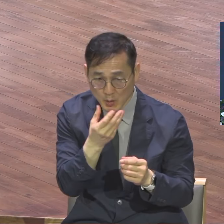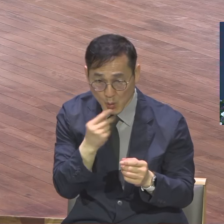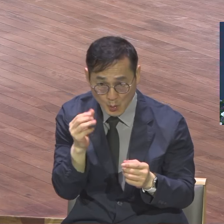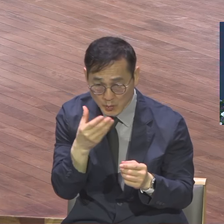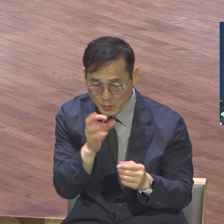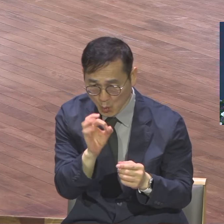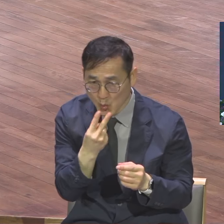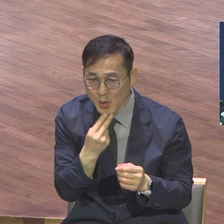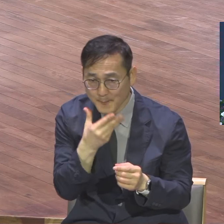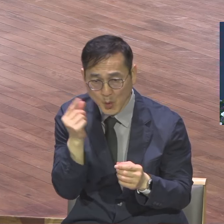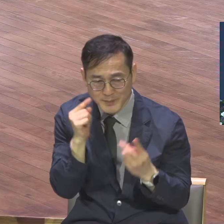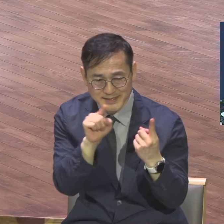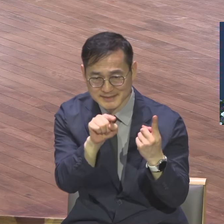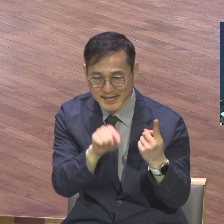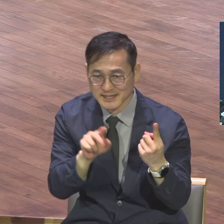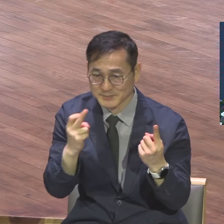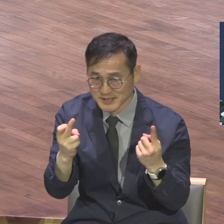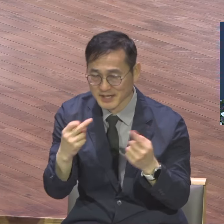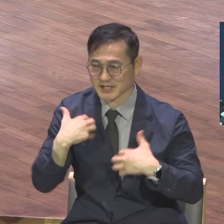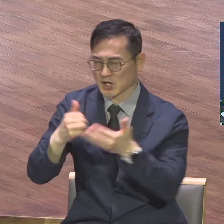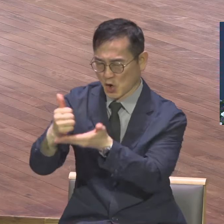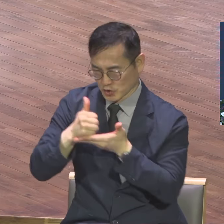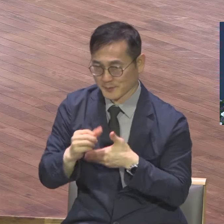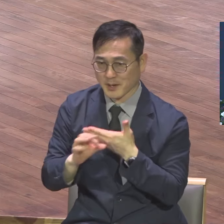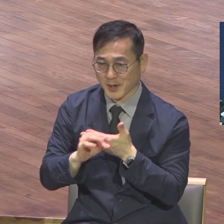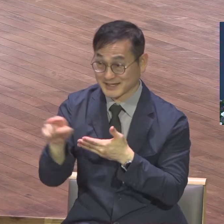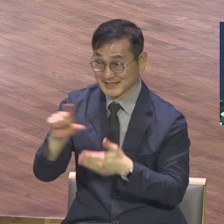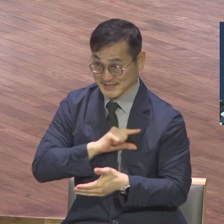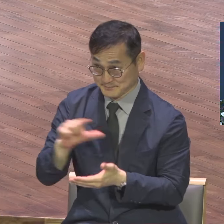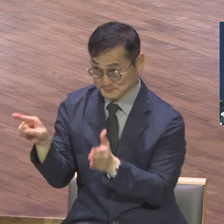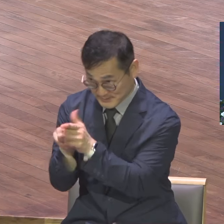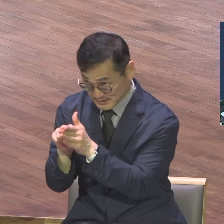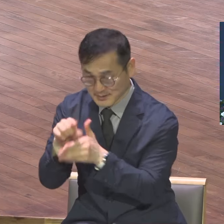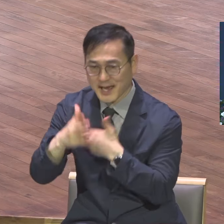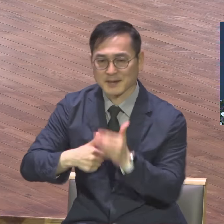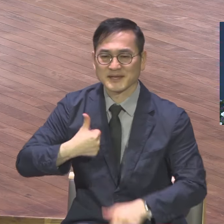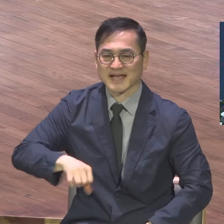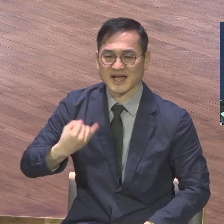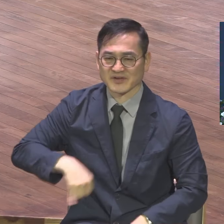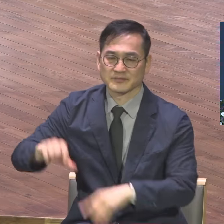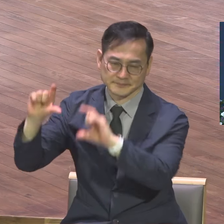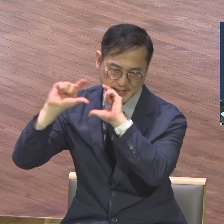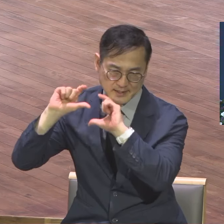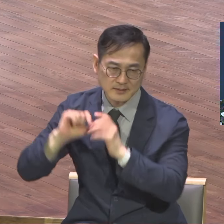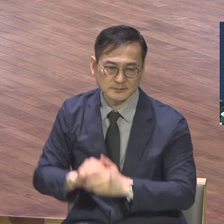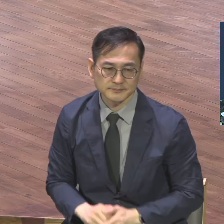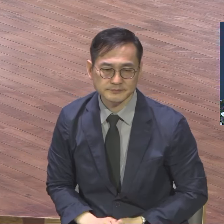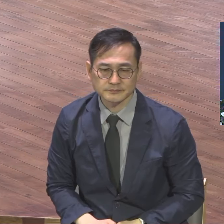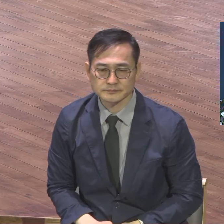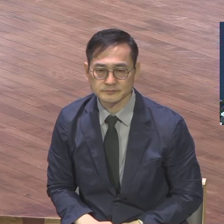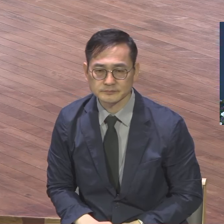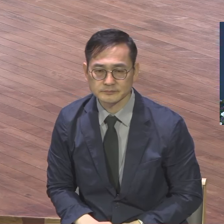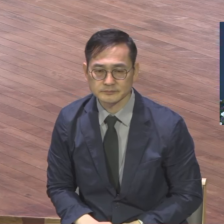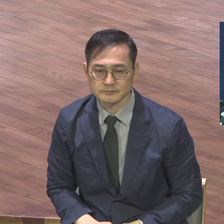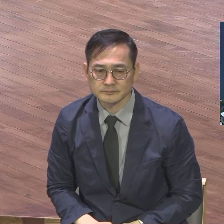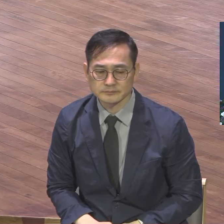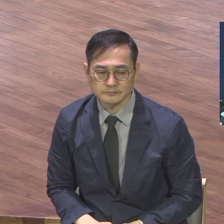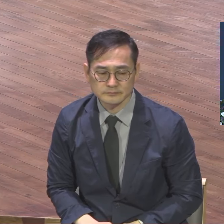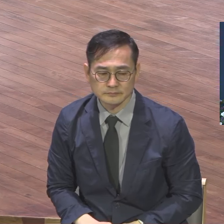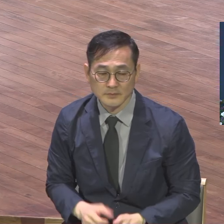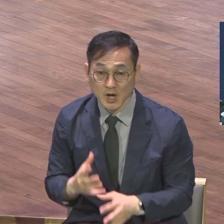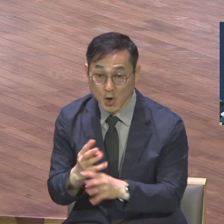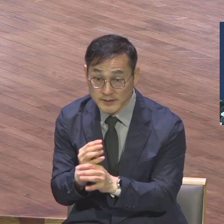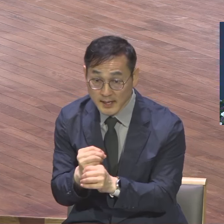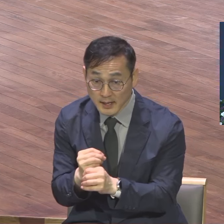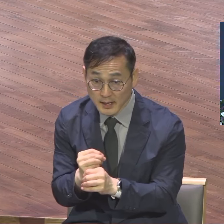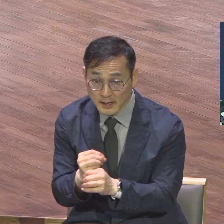이름 믿는 자는 하나님의 자녀가 되는 권세를 주셨으니. 언제 영접하느냐? 잠언 20장 1절에